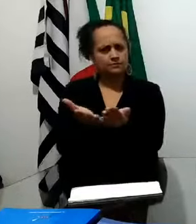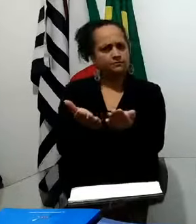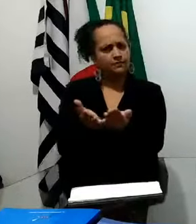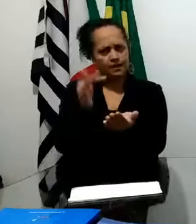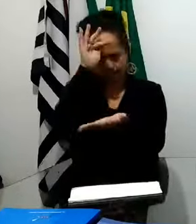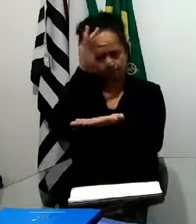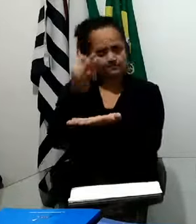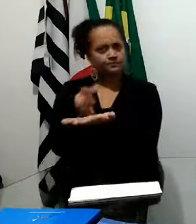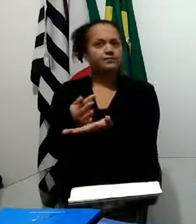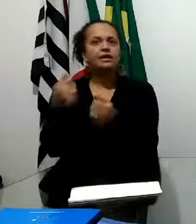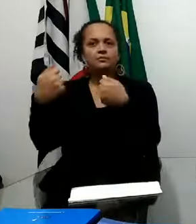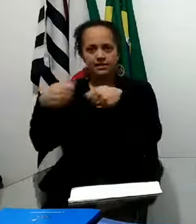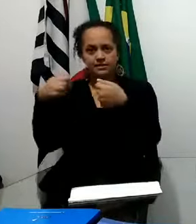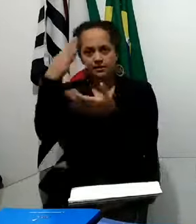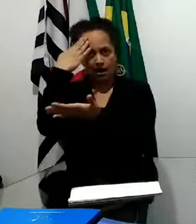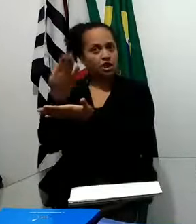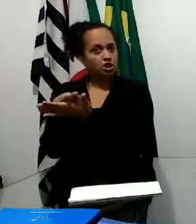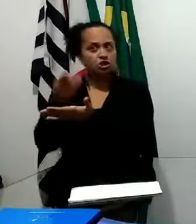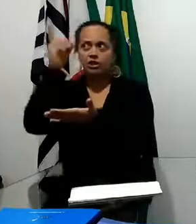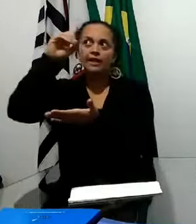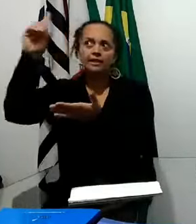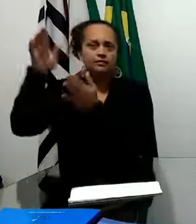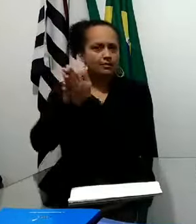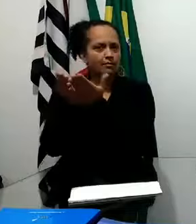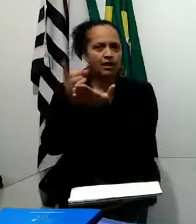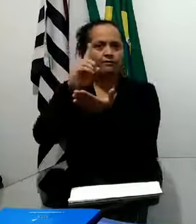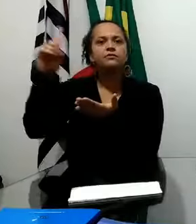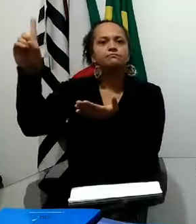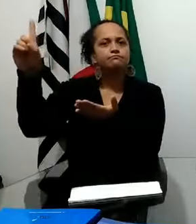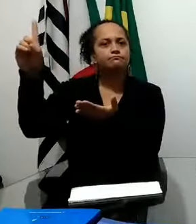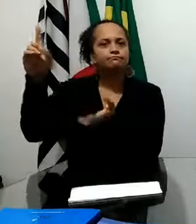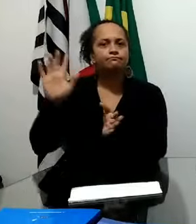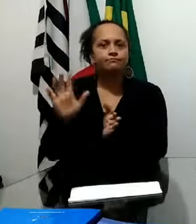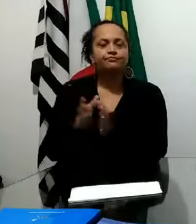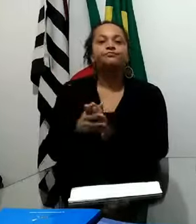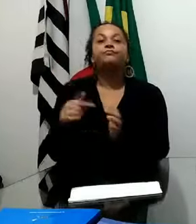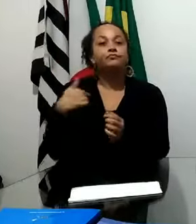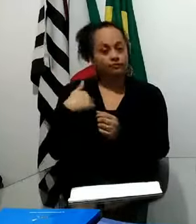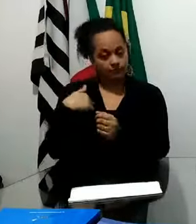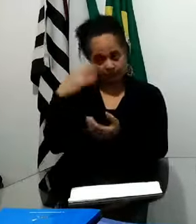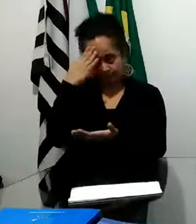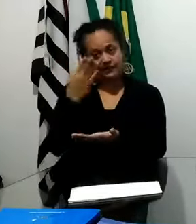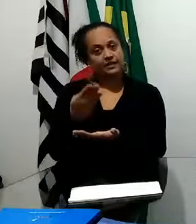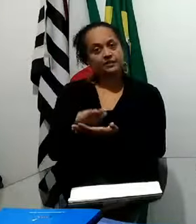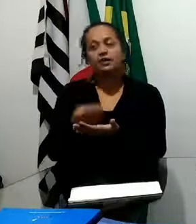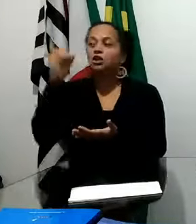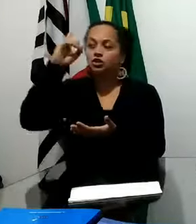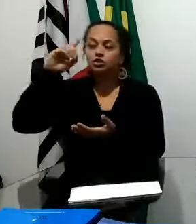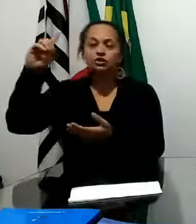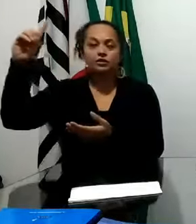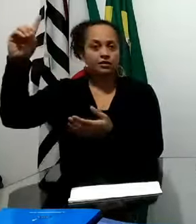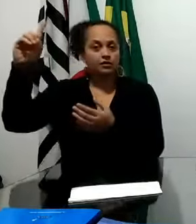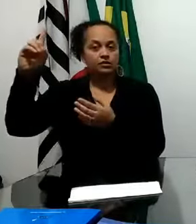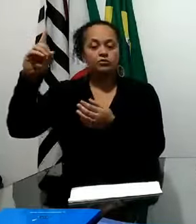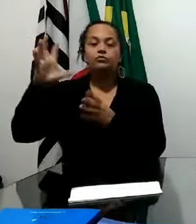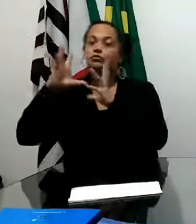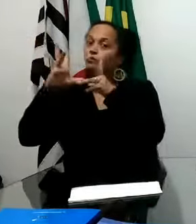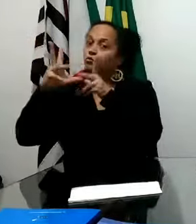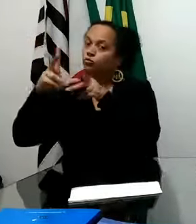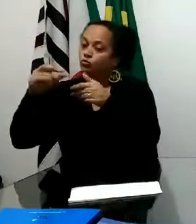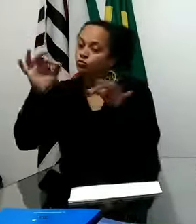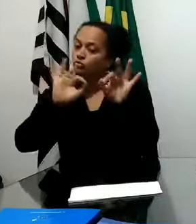O justo viverá pela fé. Então, eu creio que Deus tudo está sendo preparado para